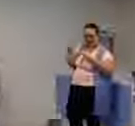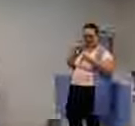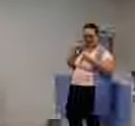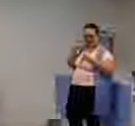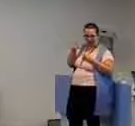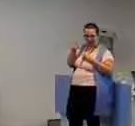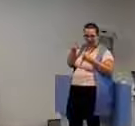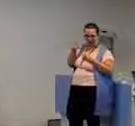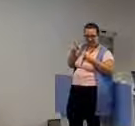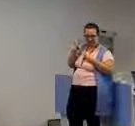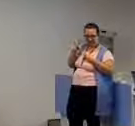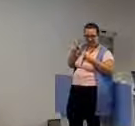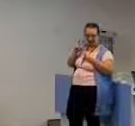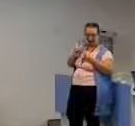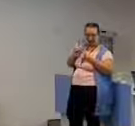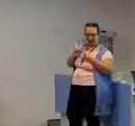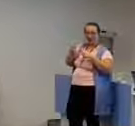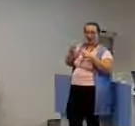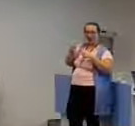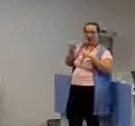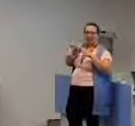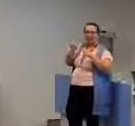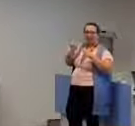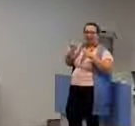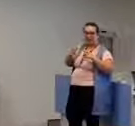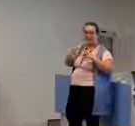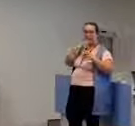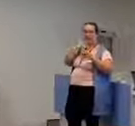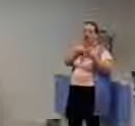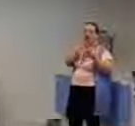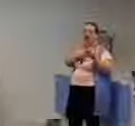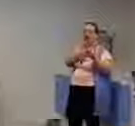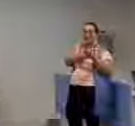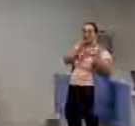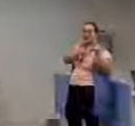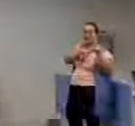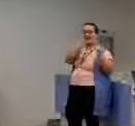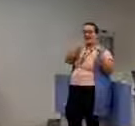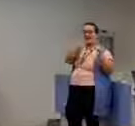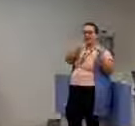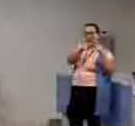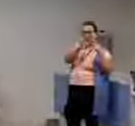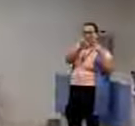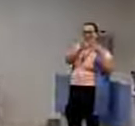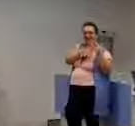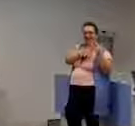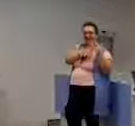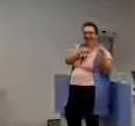do software é fundamental para eu ganhar tempo como profissional. Ok?